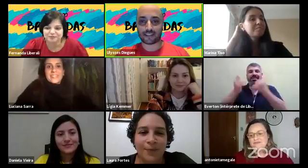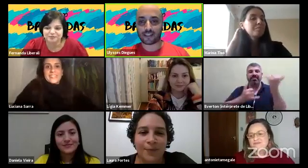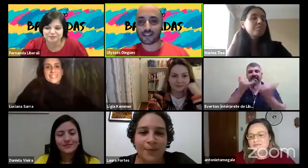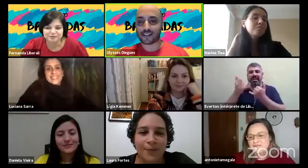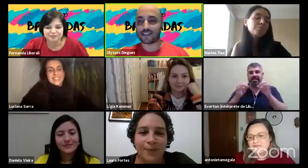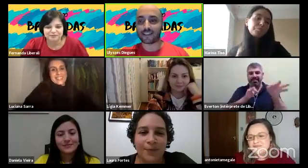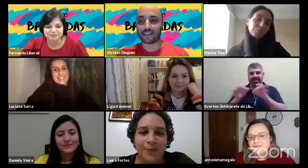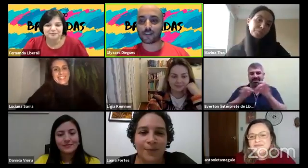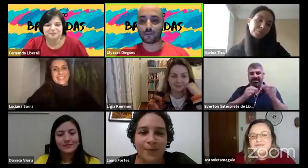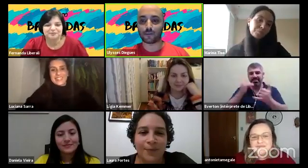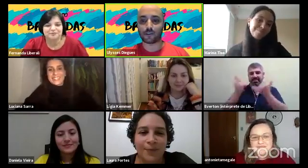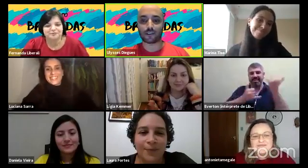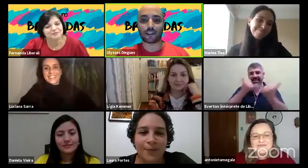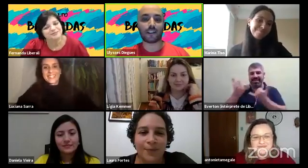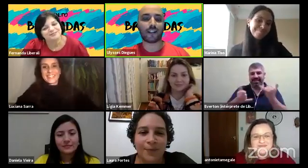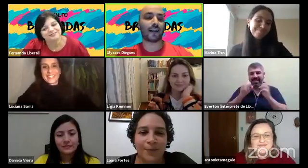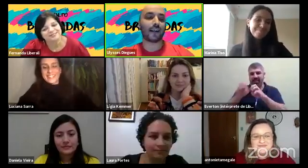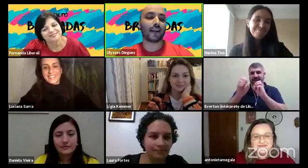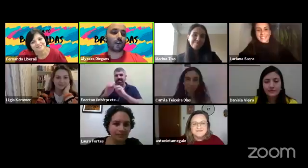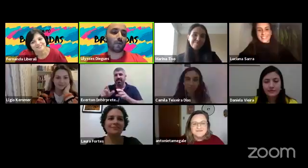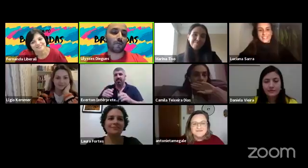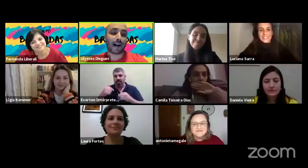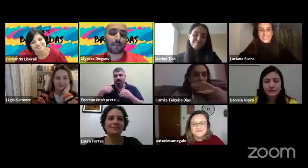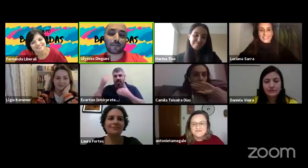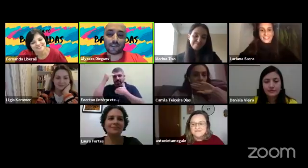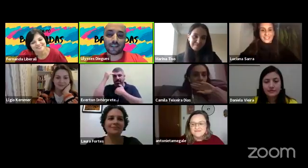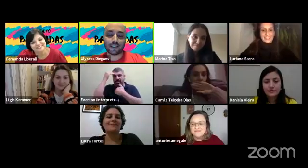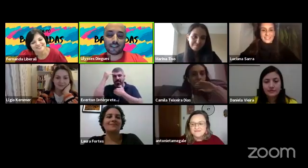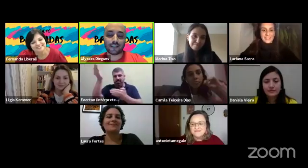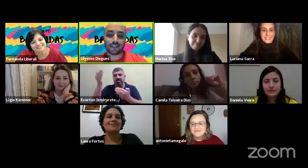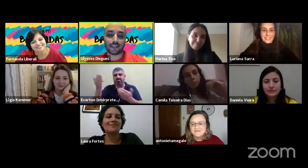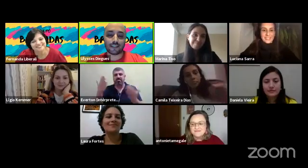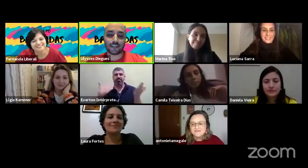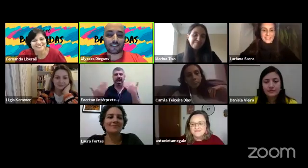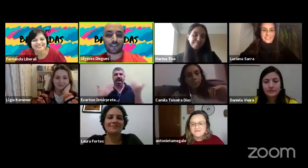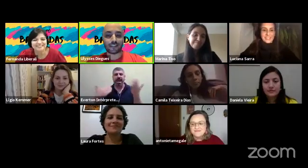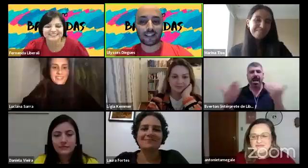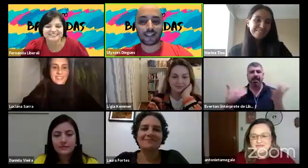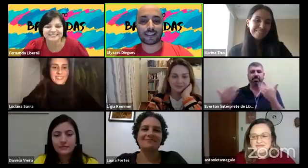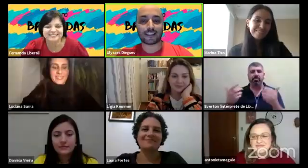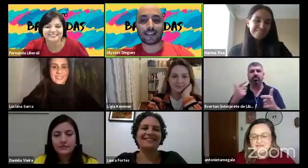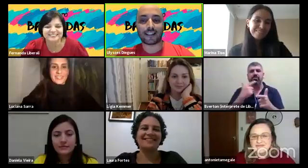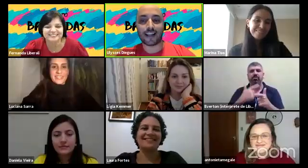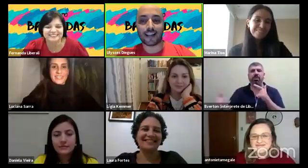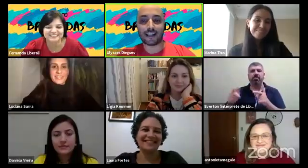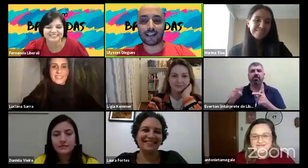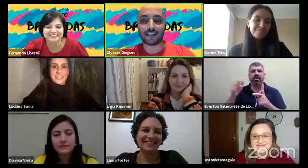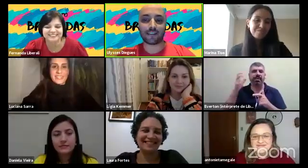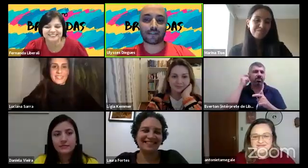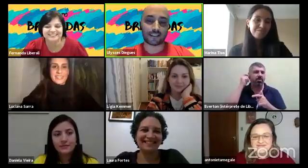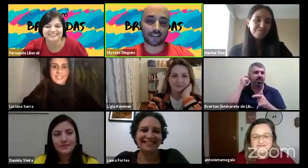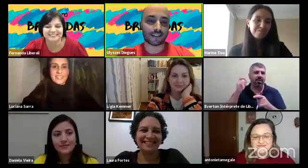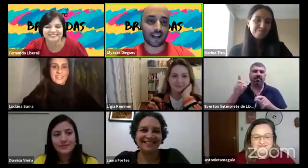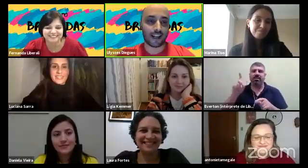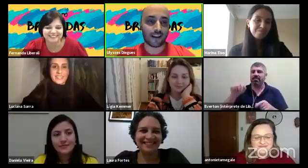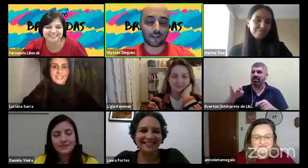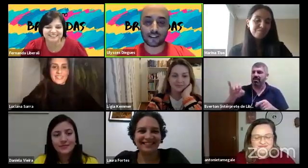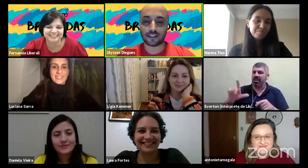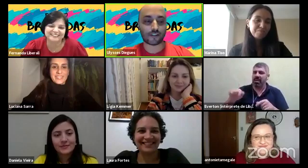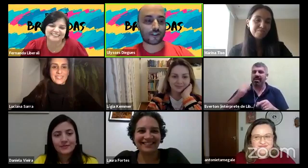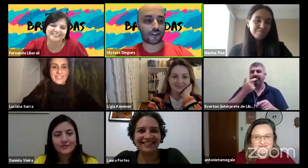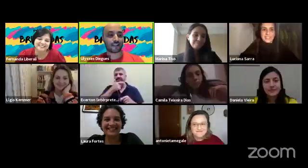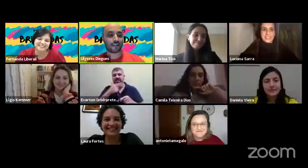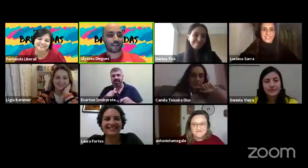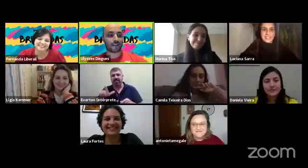Brincada da Educação. Agradeço muito aqui o papo da Antonieta, da Daniela, da Fernanda e da